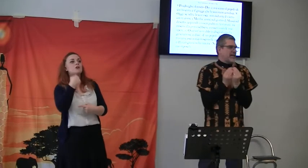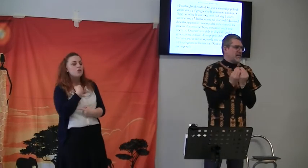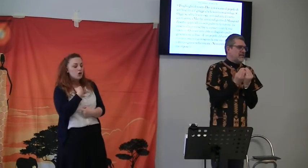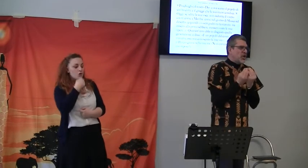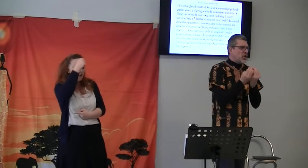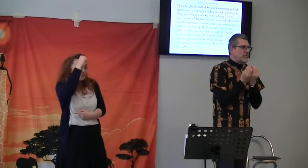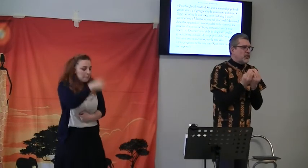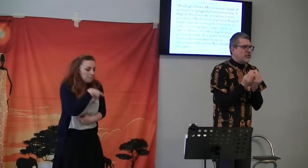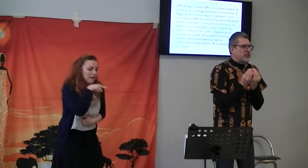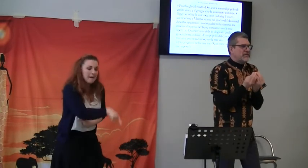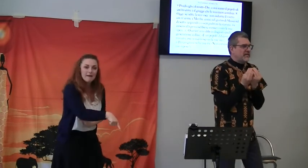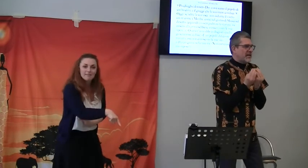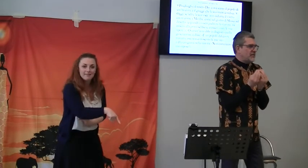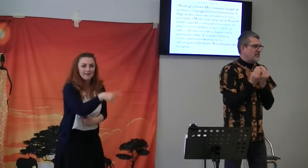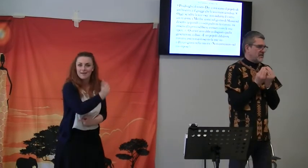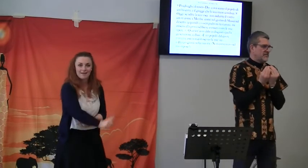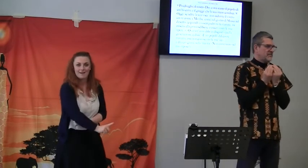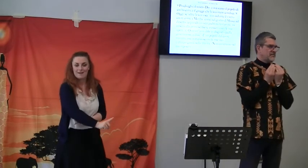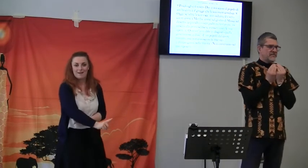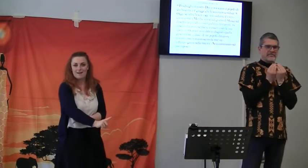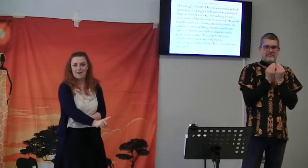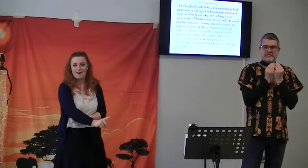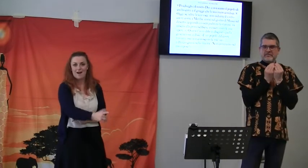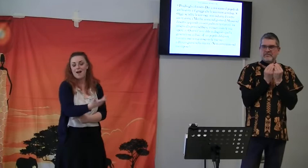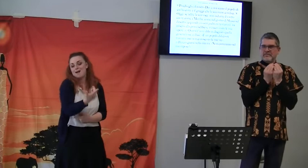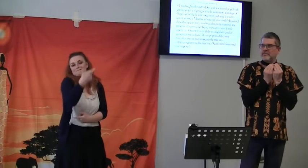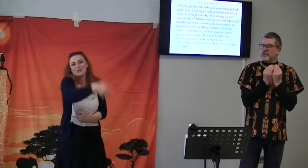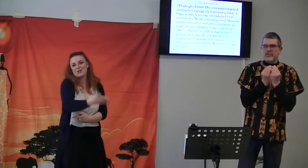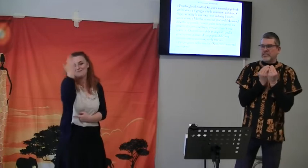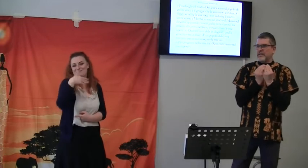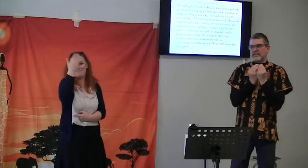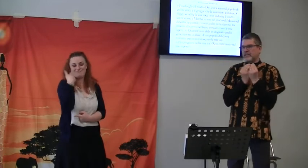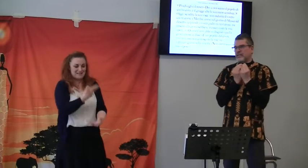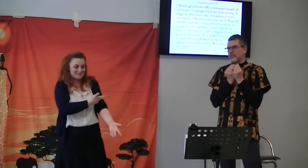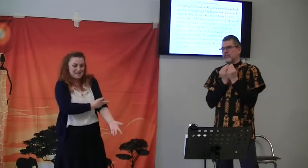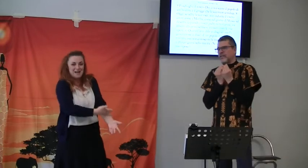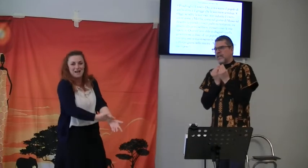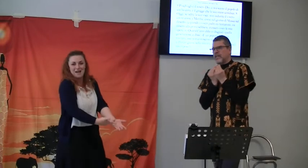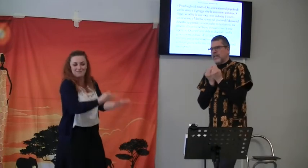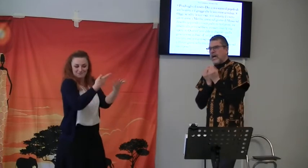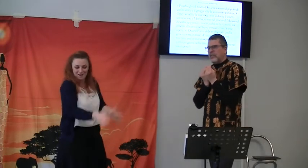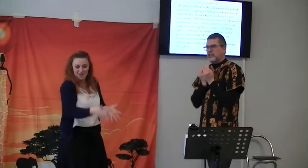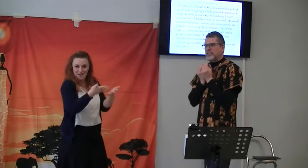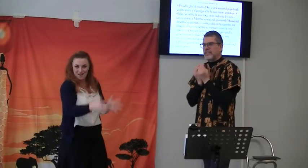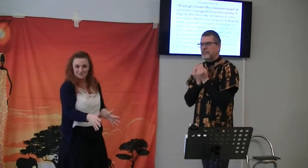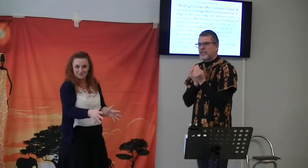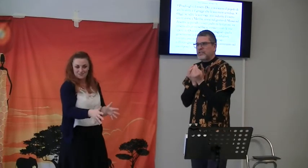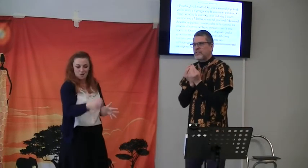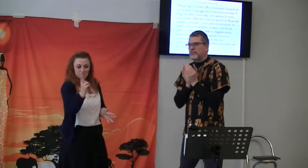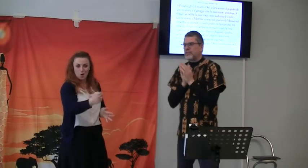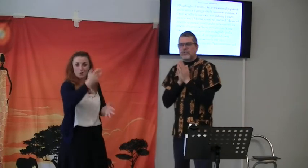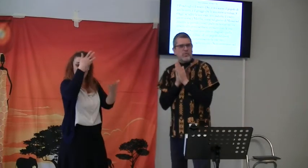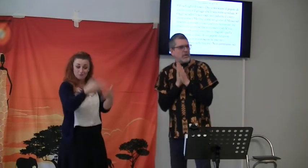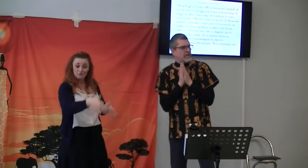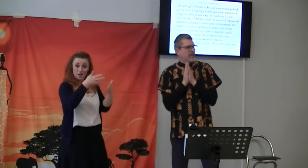tuoi peccati? Come posso dimenticarmi di te? Alleluia. Chi non si dimentica di coloro che hanno accettato